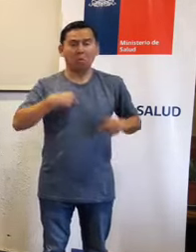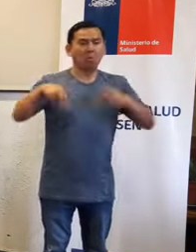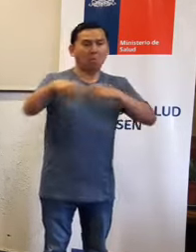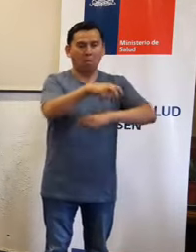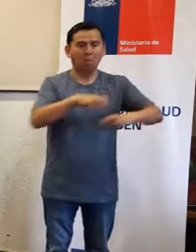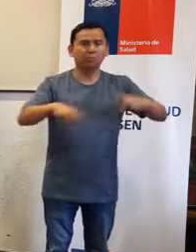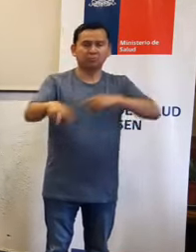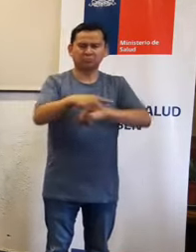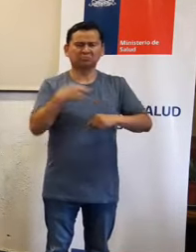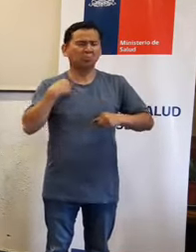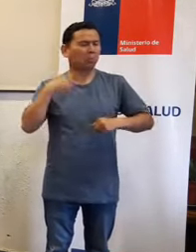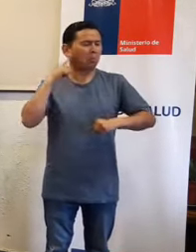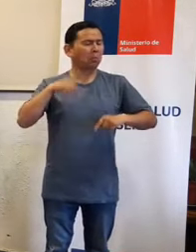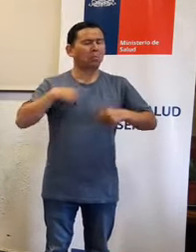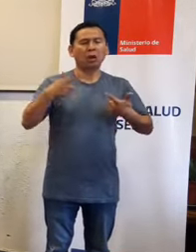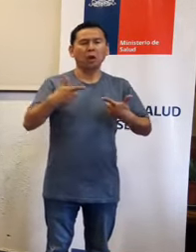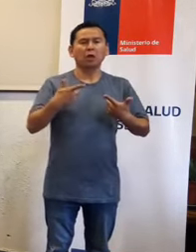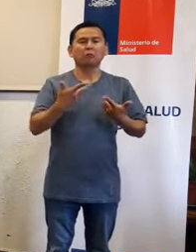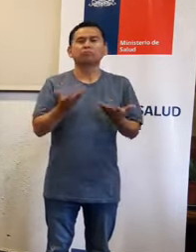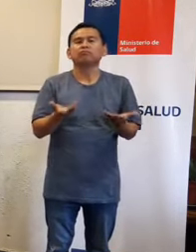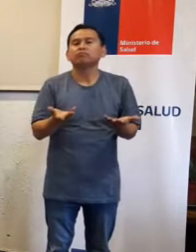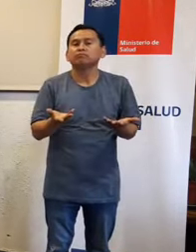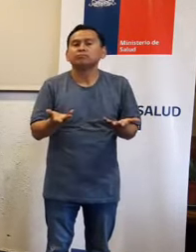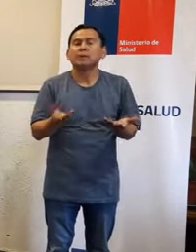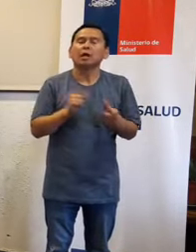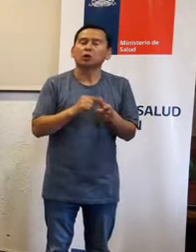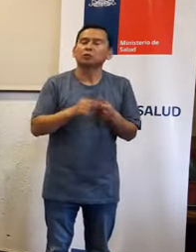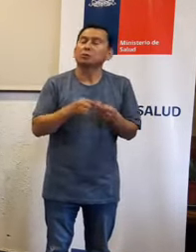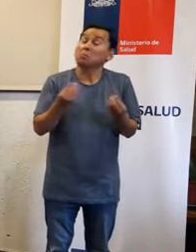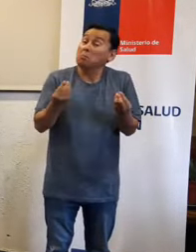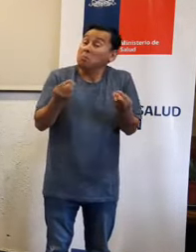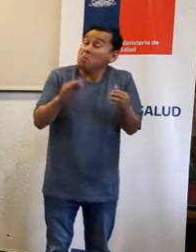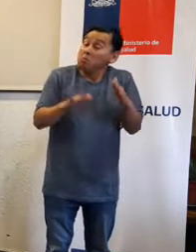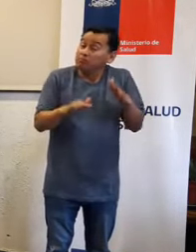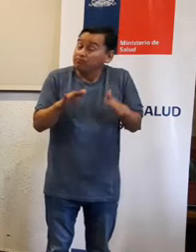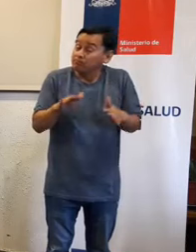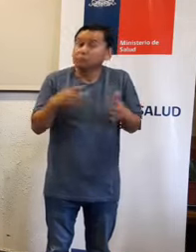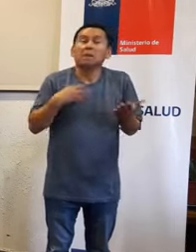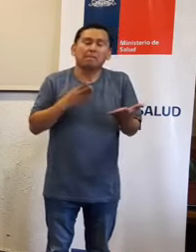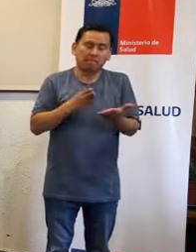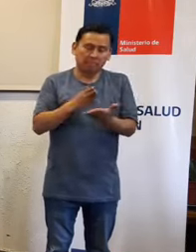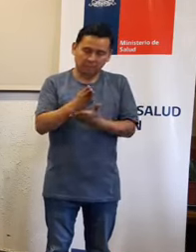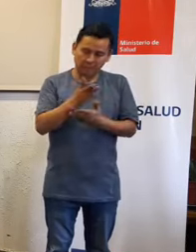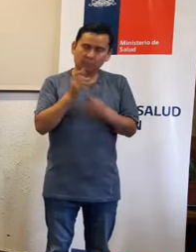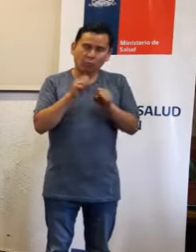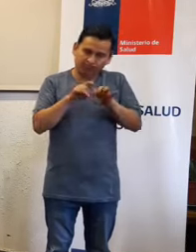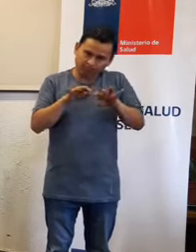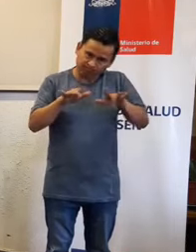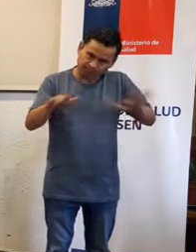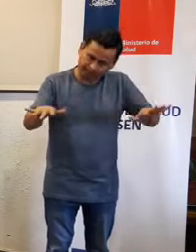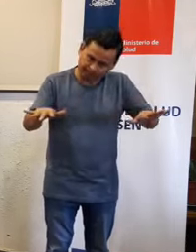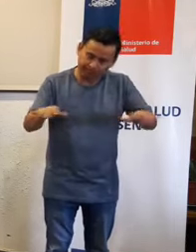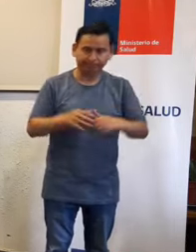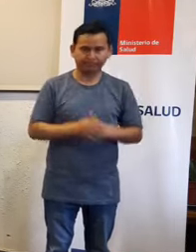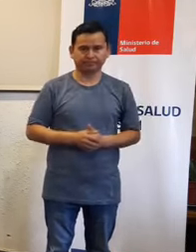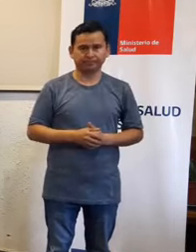pasear y a dejar de vivir en modo COVID entonces muy probablemente comencemos con la transmisión comunitaria